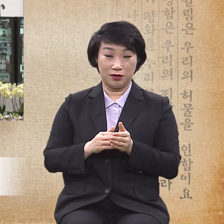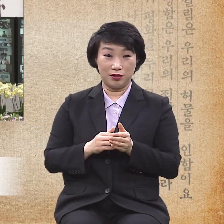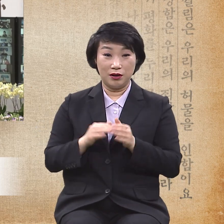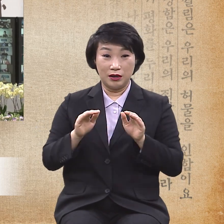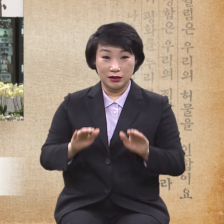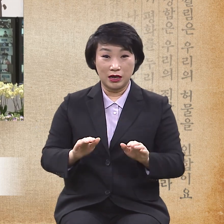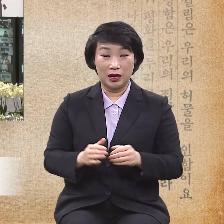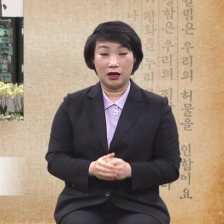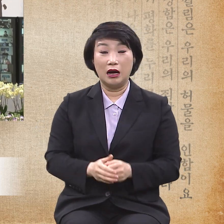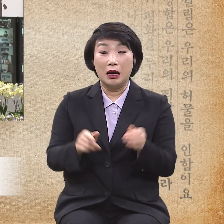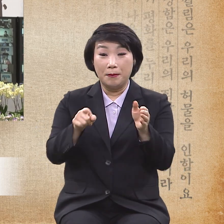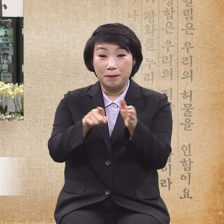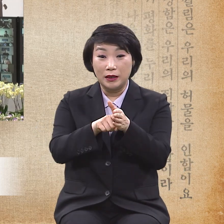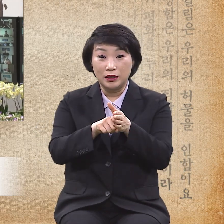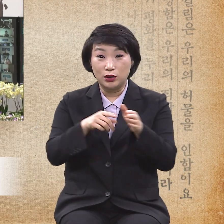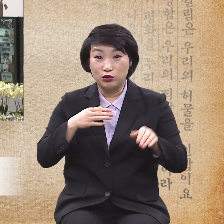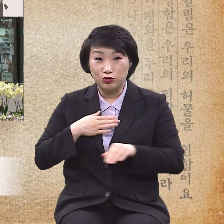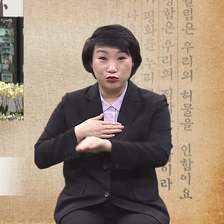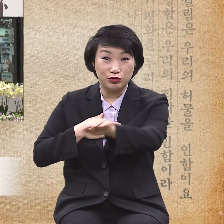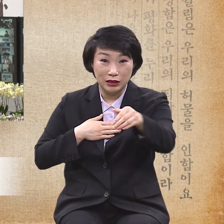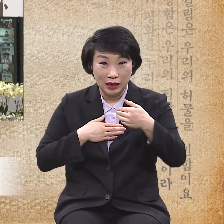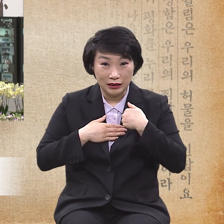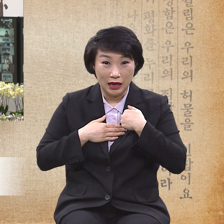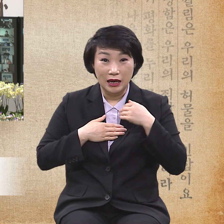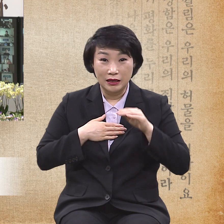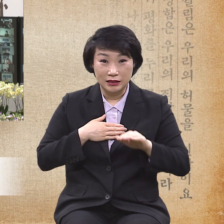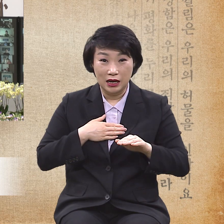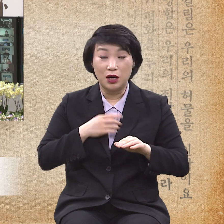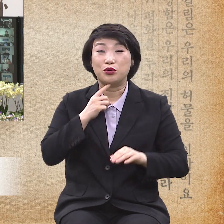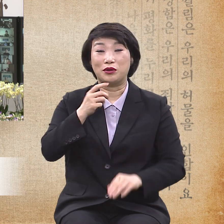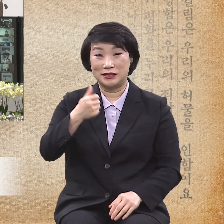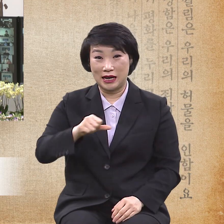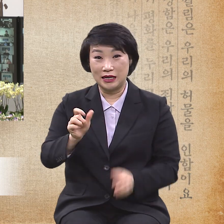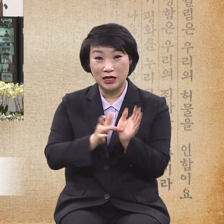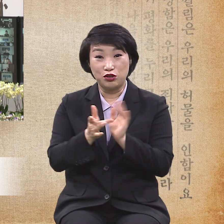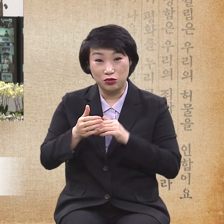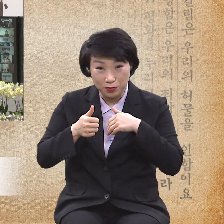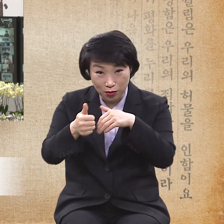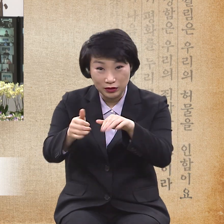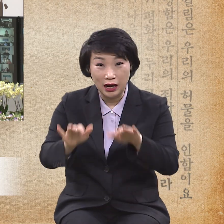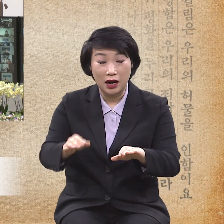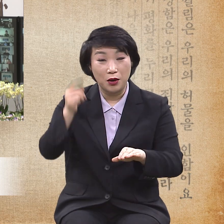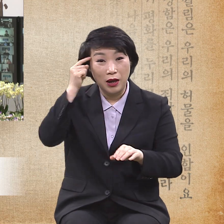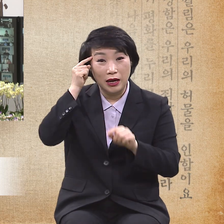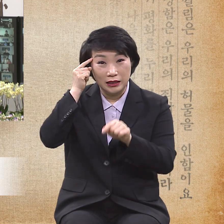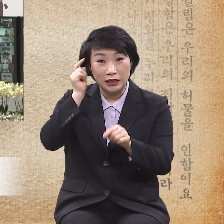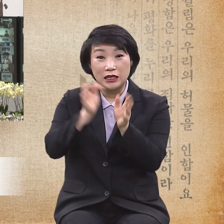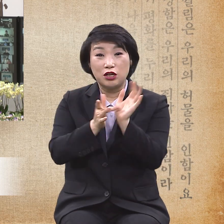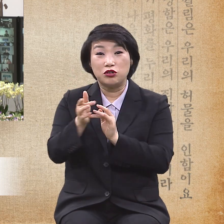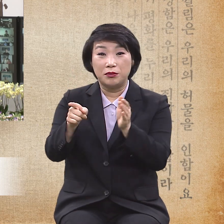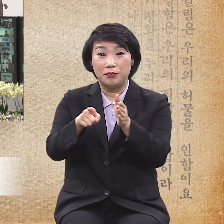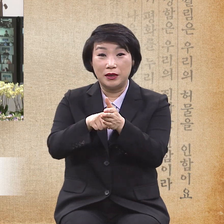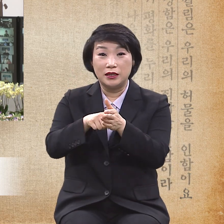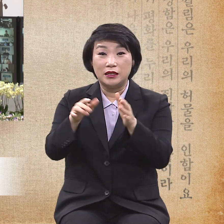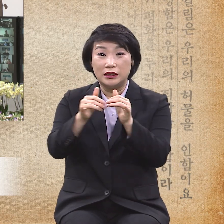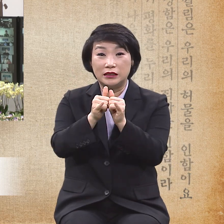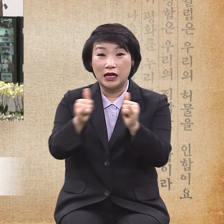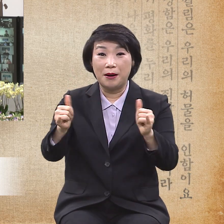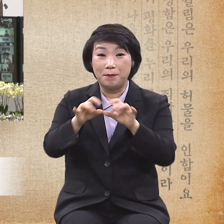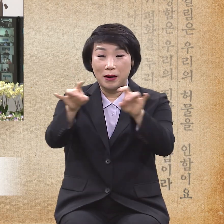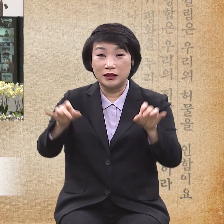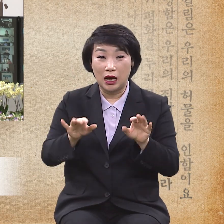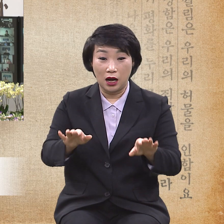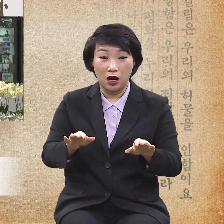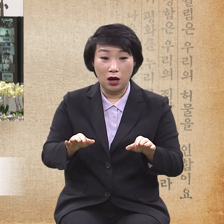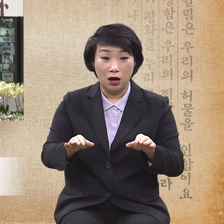그러니까 믿는 자는 독생자를 주셨으니 이는 저를 믿는 자마다